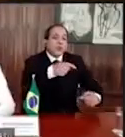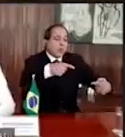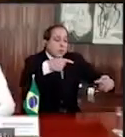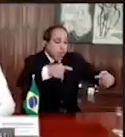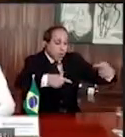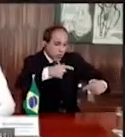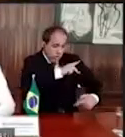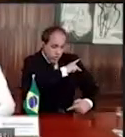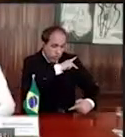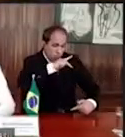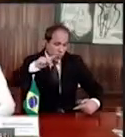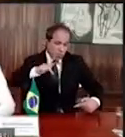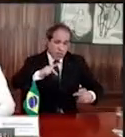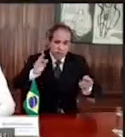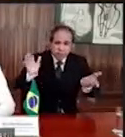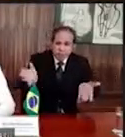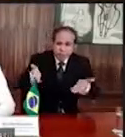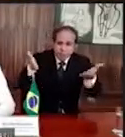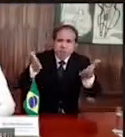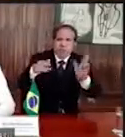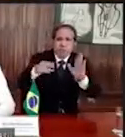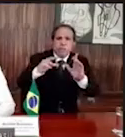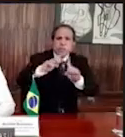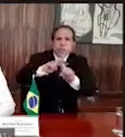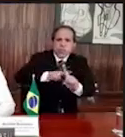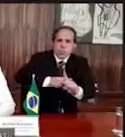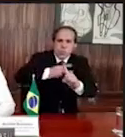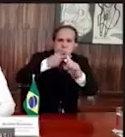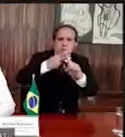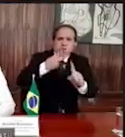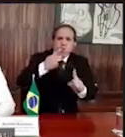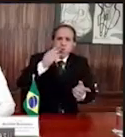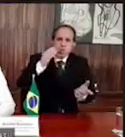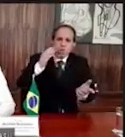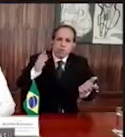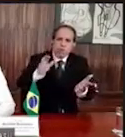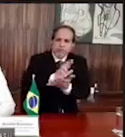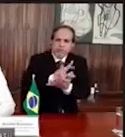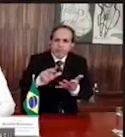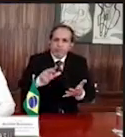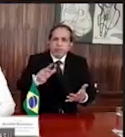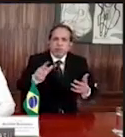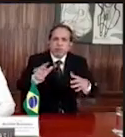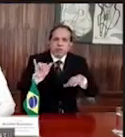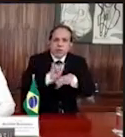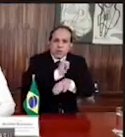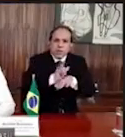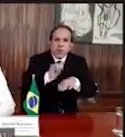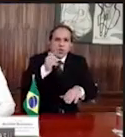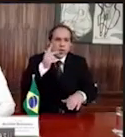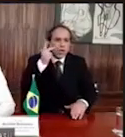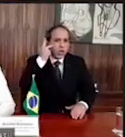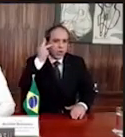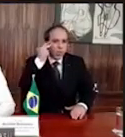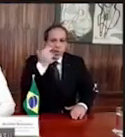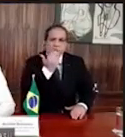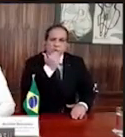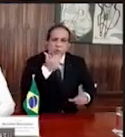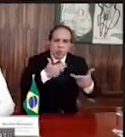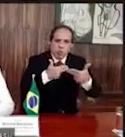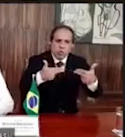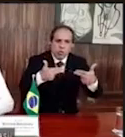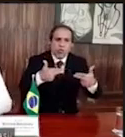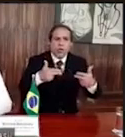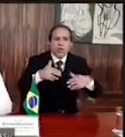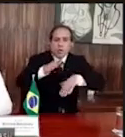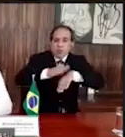favorece una inclusión y un acceso a recursos productivos estratégicos, fomentando la autonomía de las